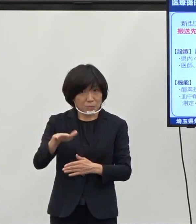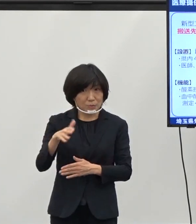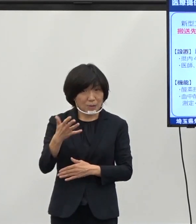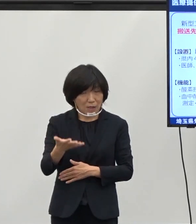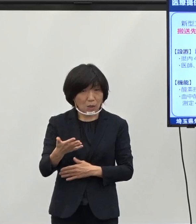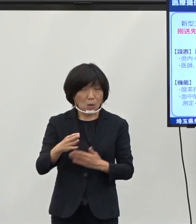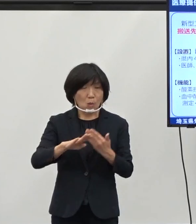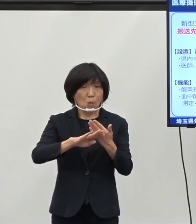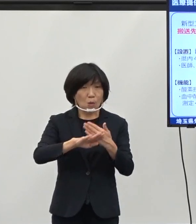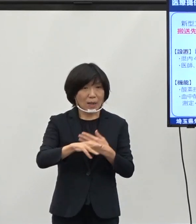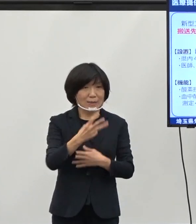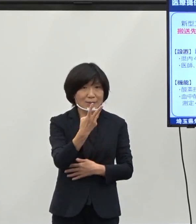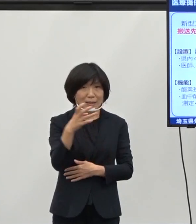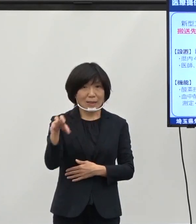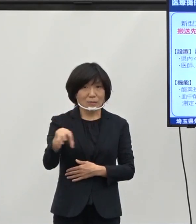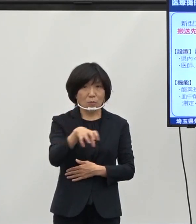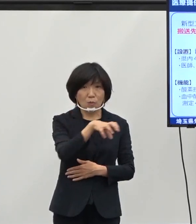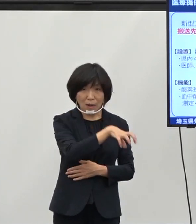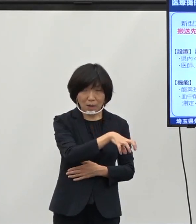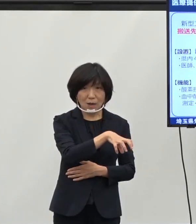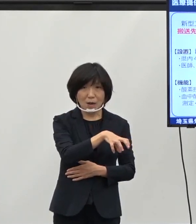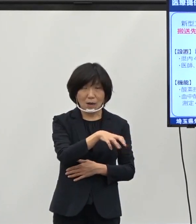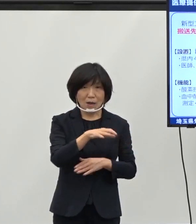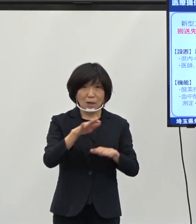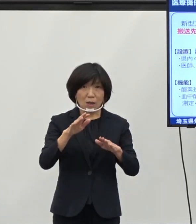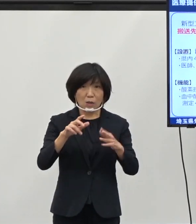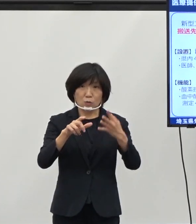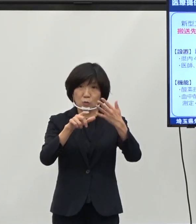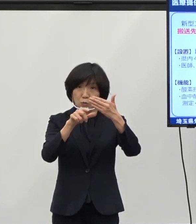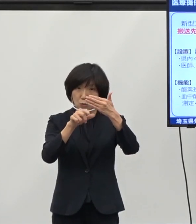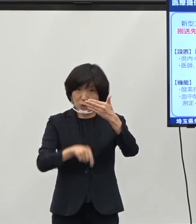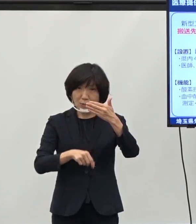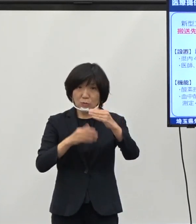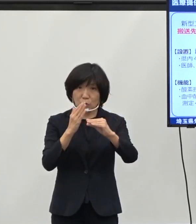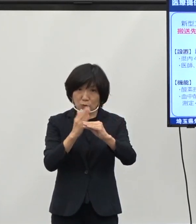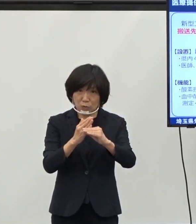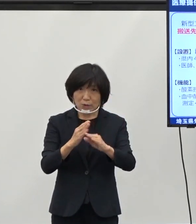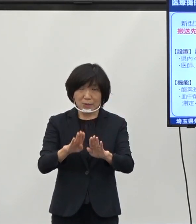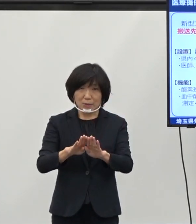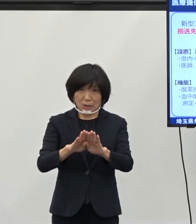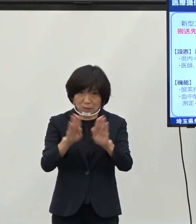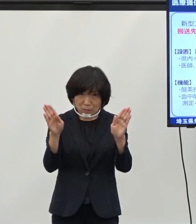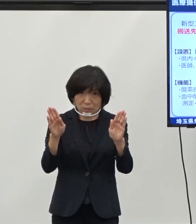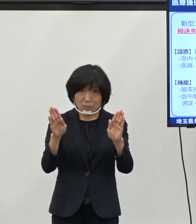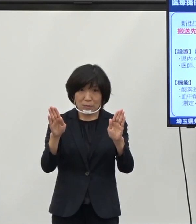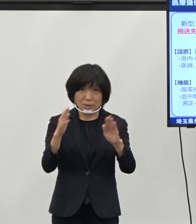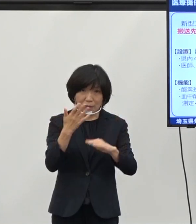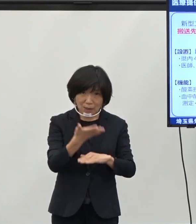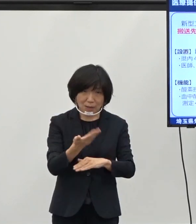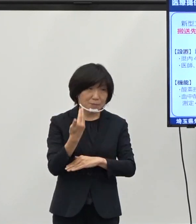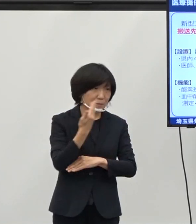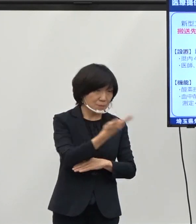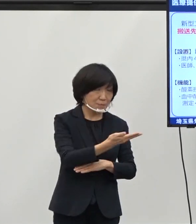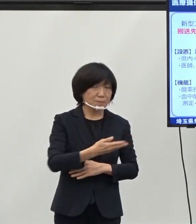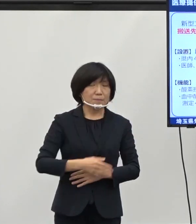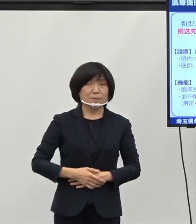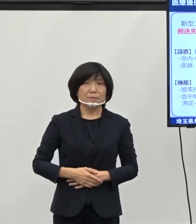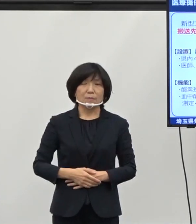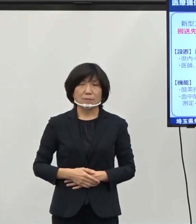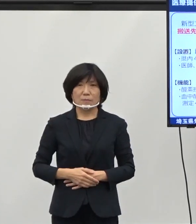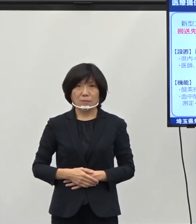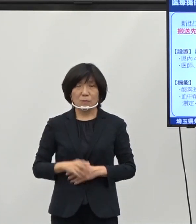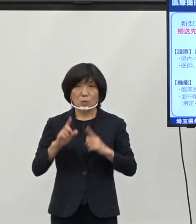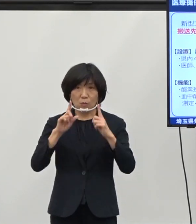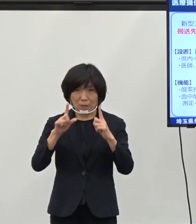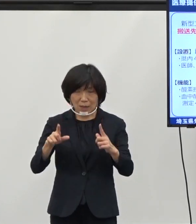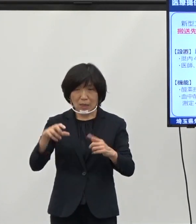の3カ所については9月中には開設したいっていうお考えなんでしょうか。 場所